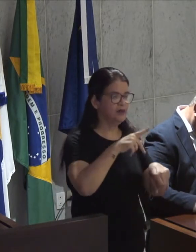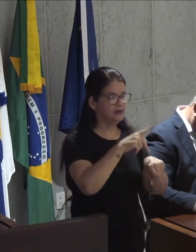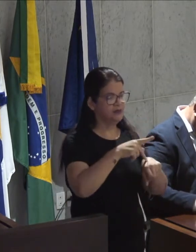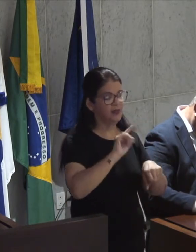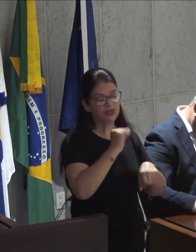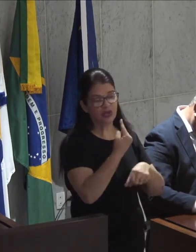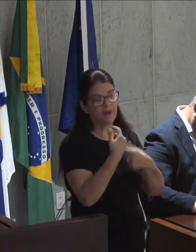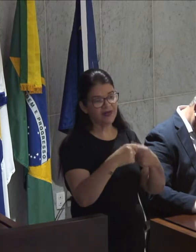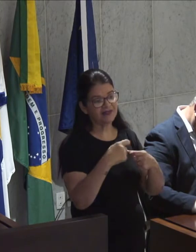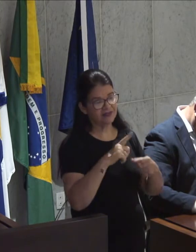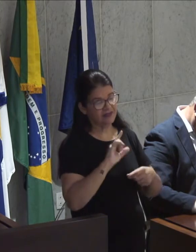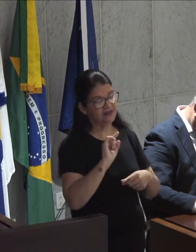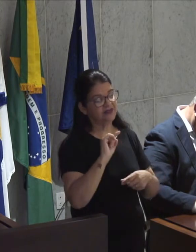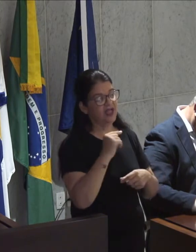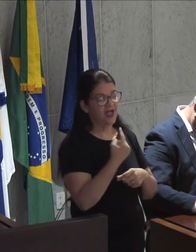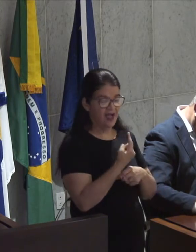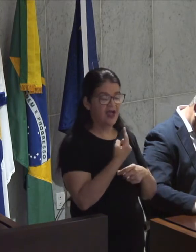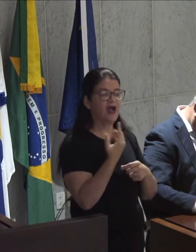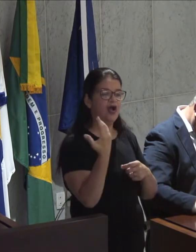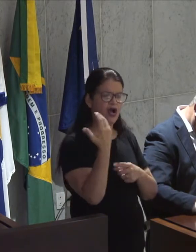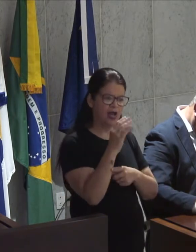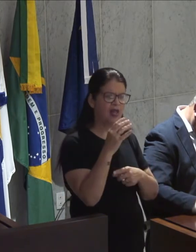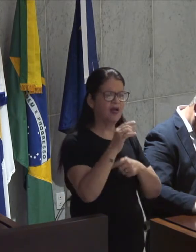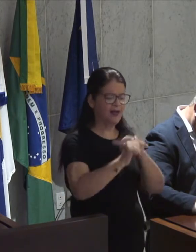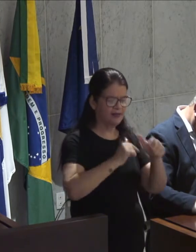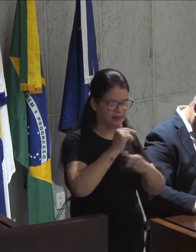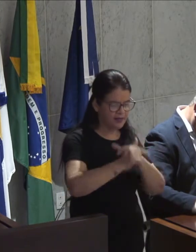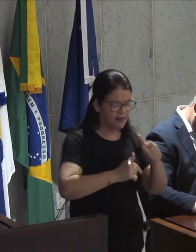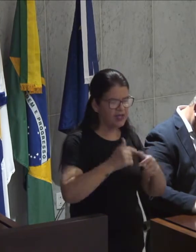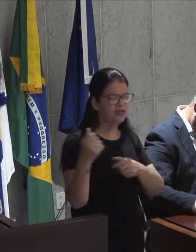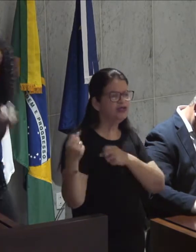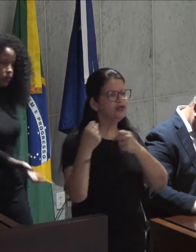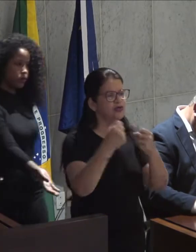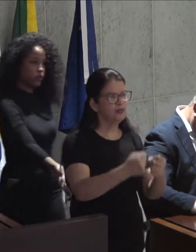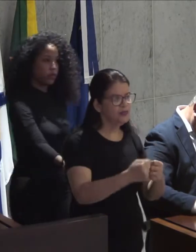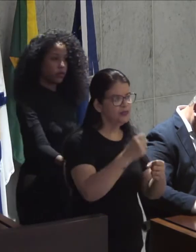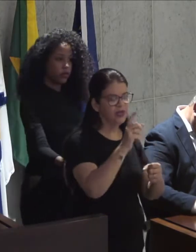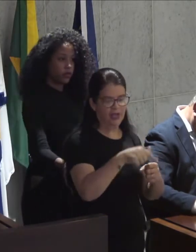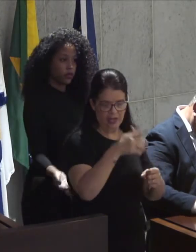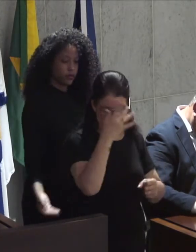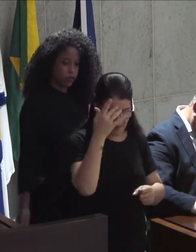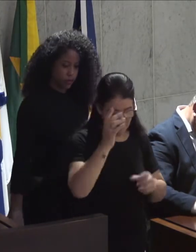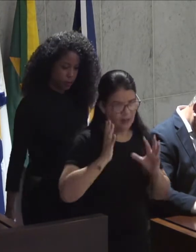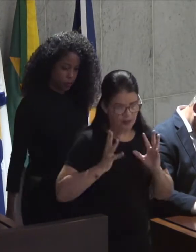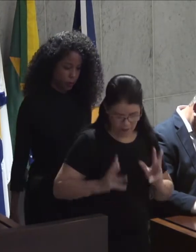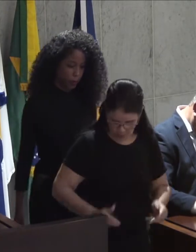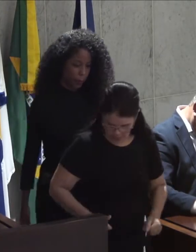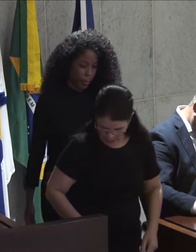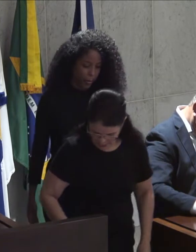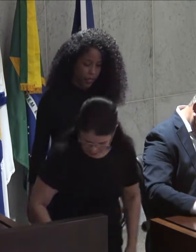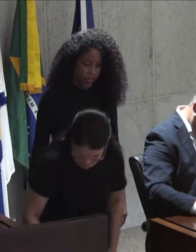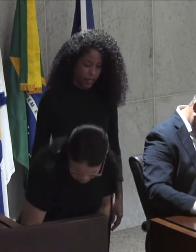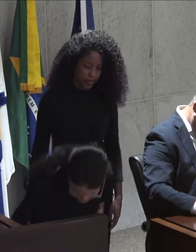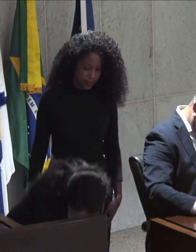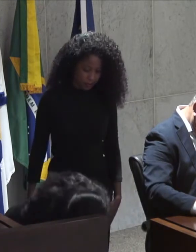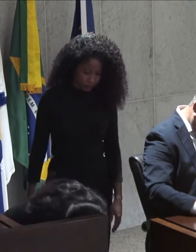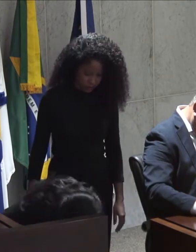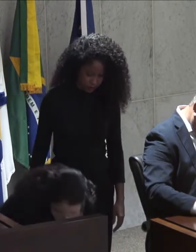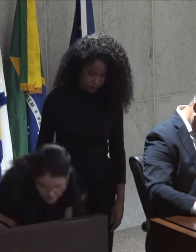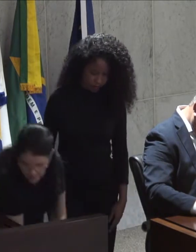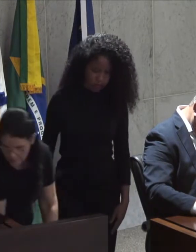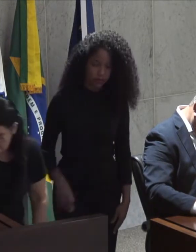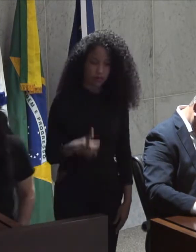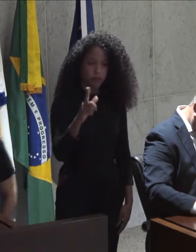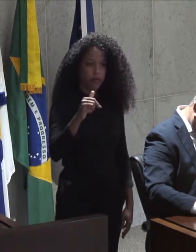Então a gente precisa botar a classe trabalhadora no poder, que é honesta, que foi isso que o Lula fez, que é isso que o Lula